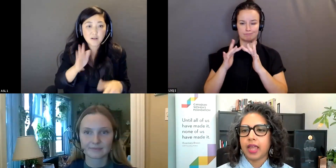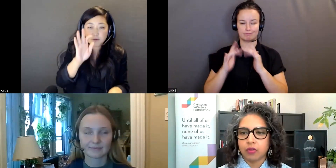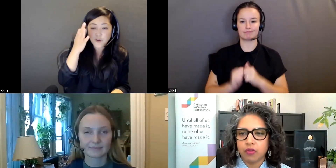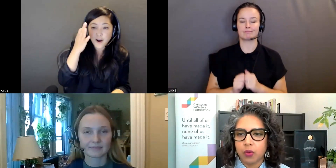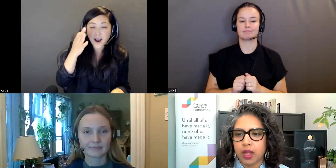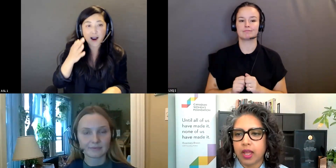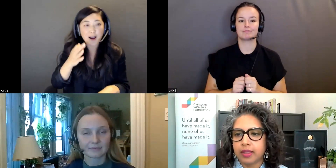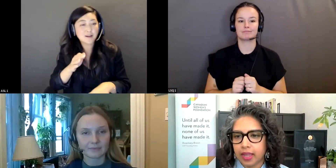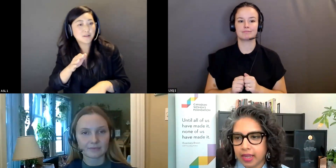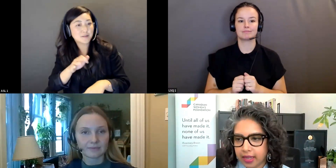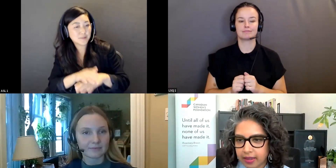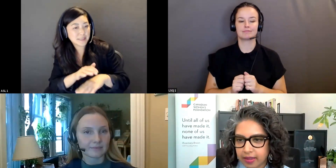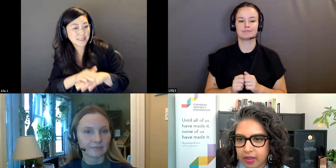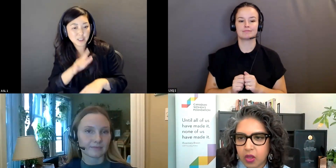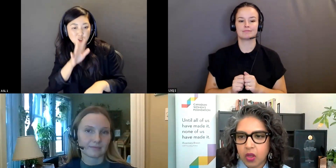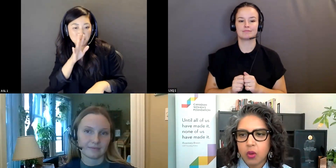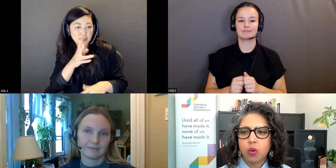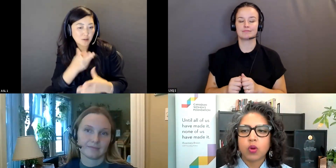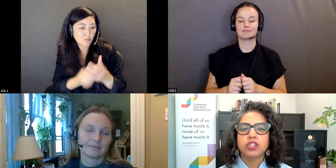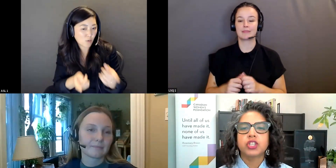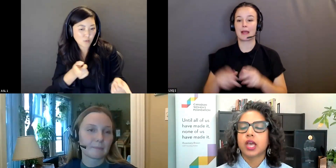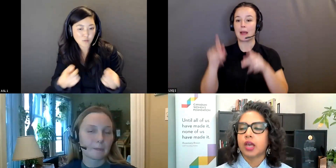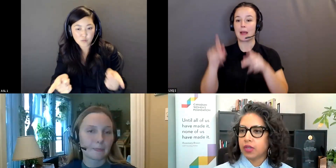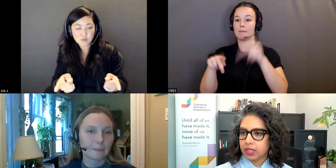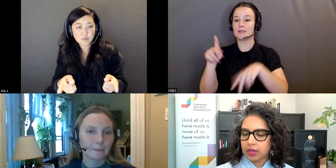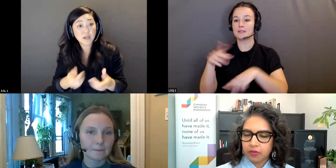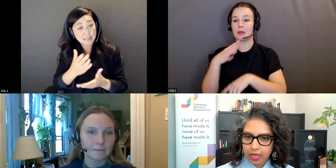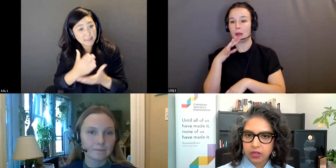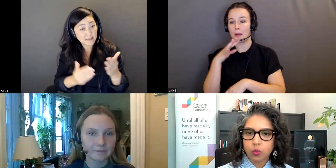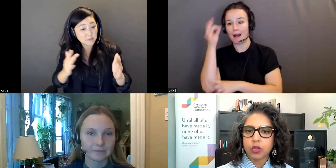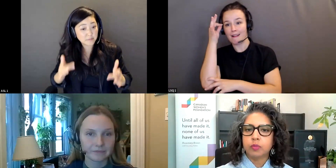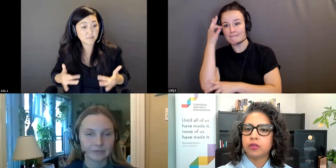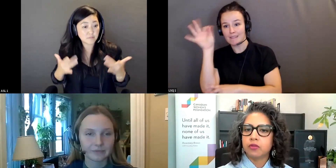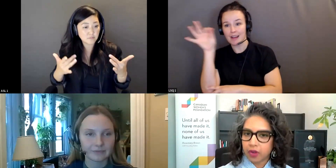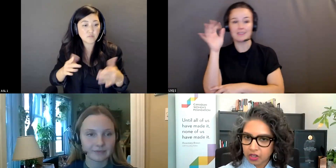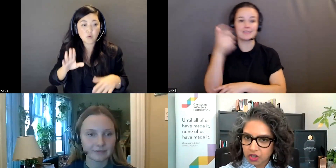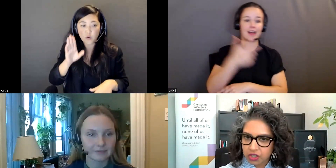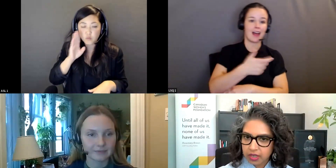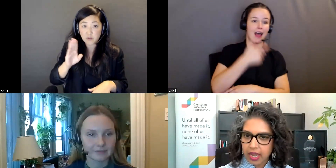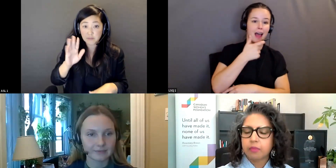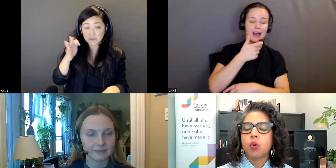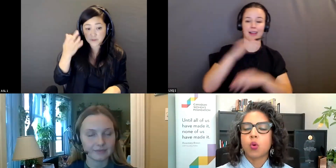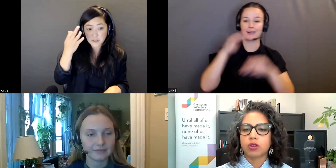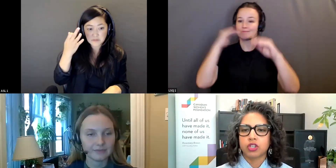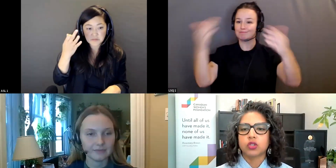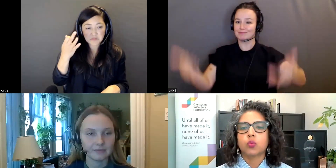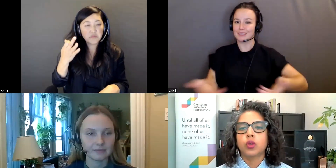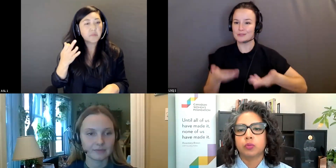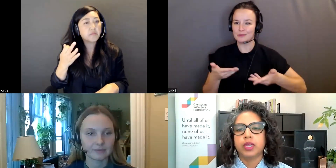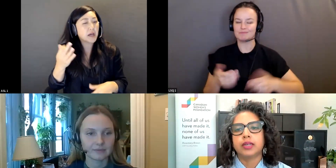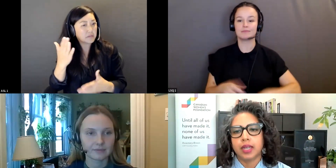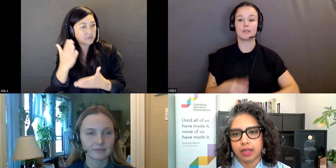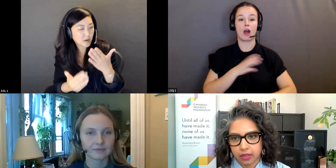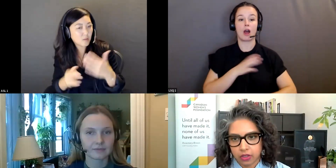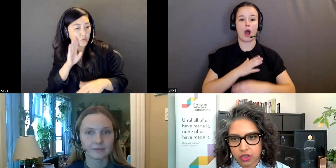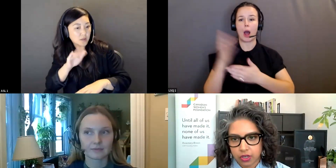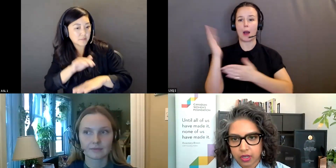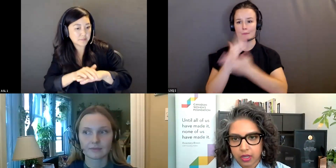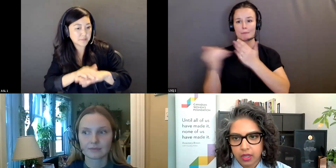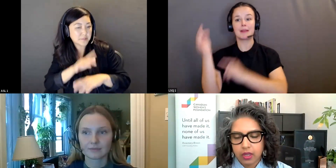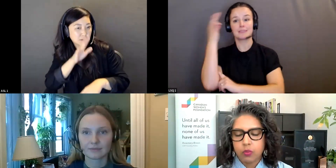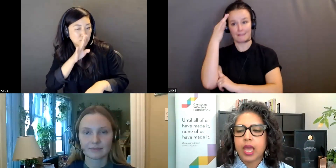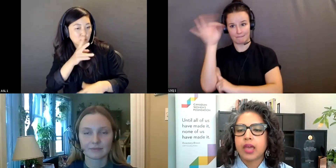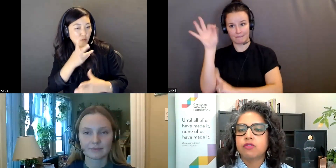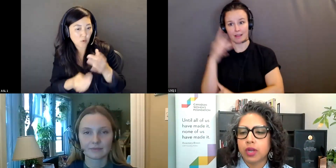J'aimerais accueillir tous nos amis francophones et anglophones. Certaines parties de cet événement seront en français